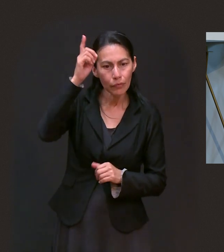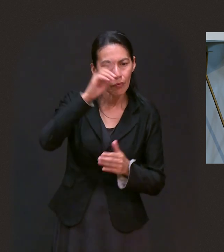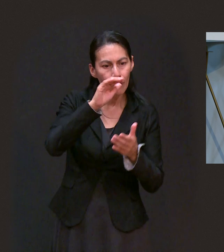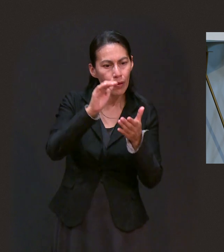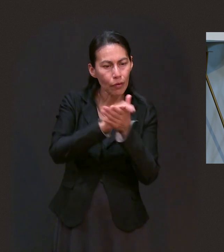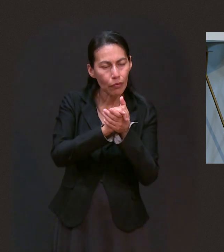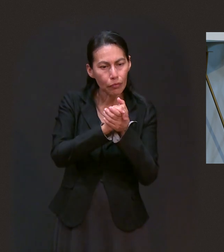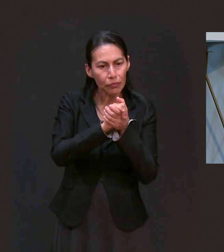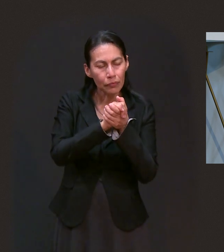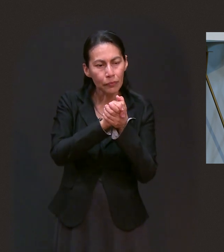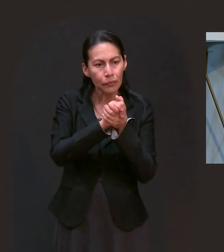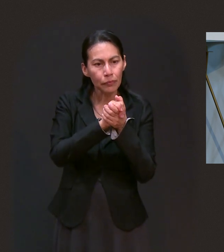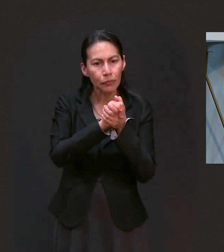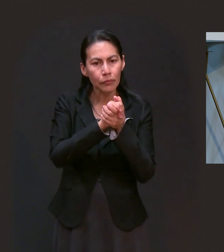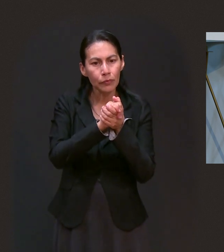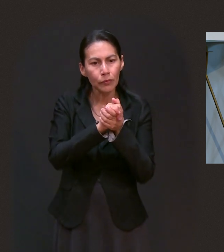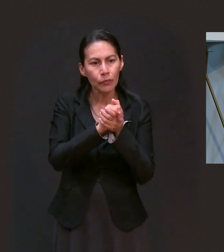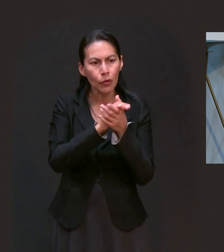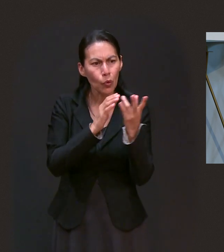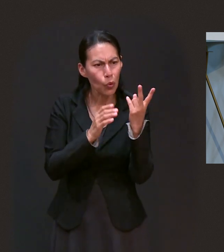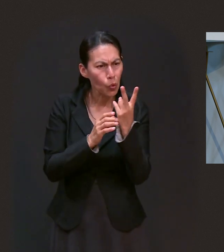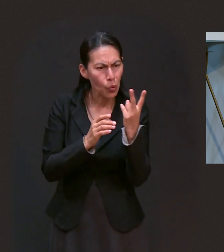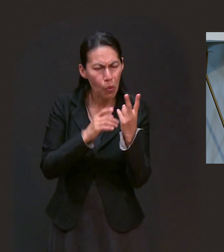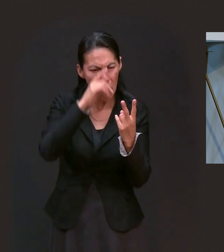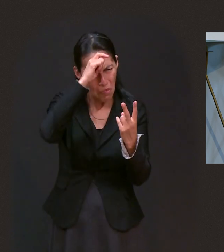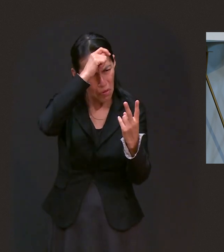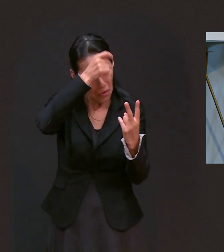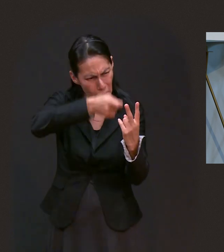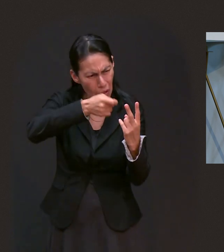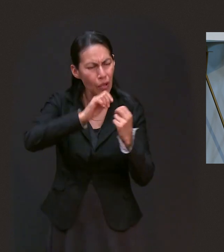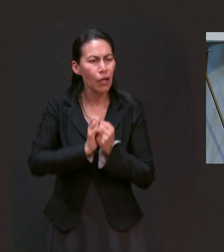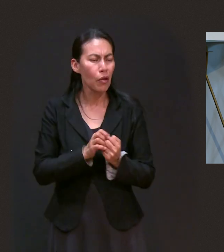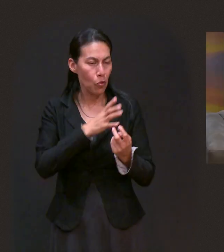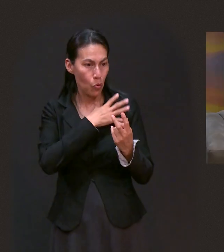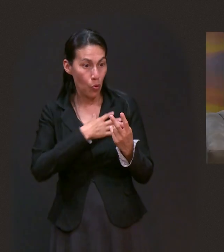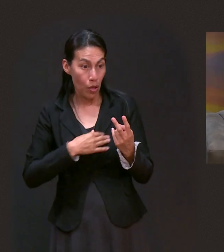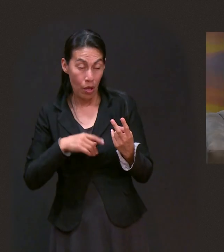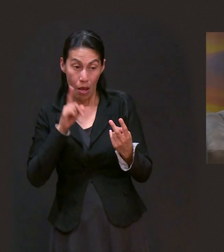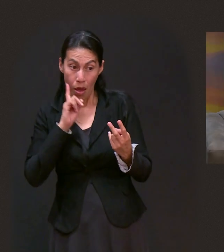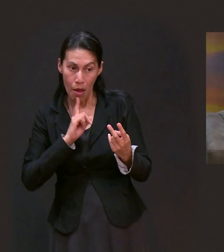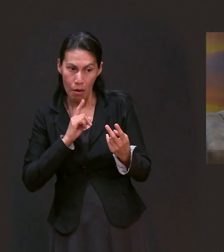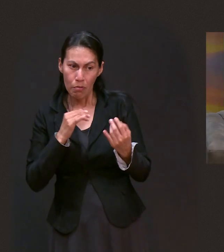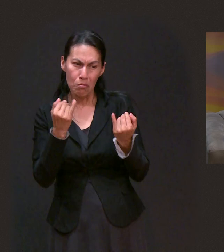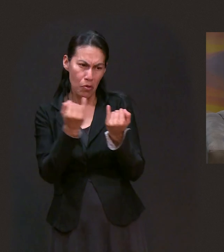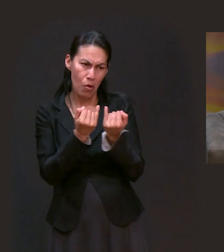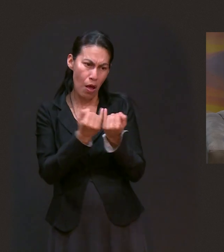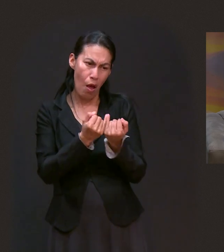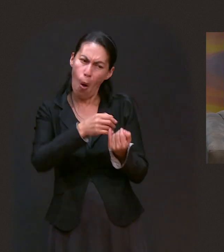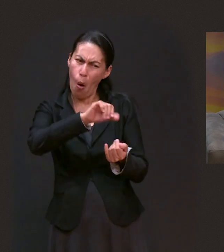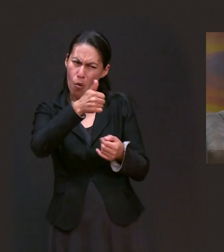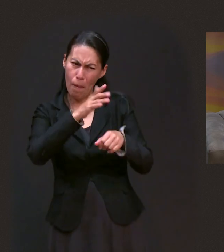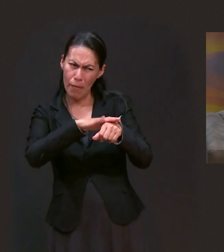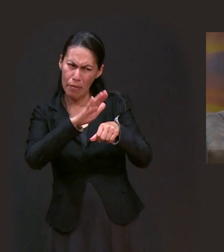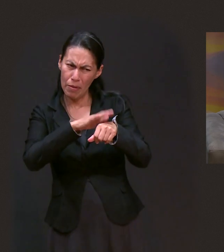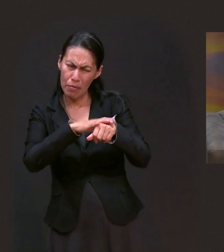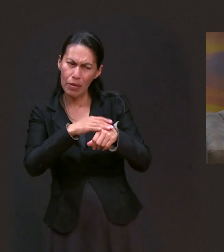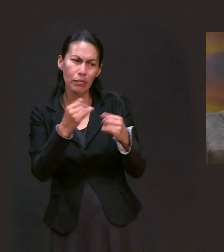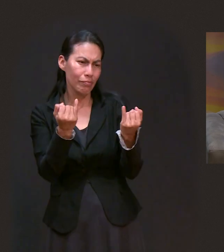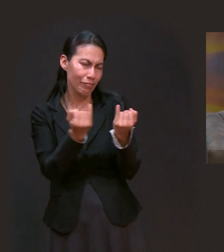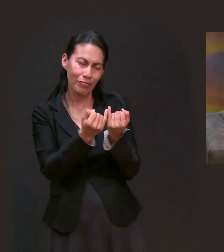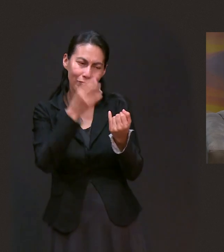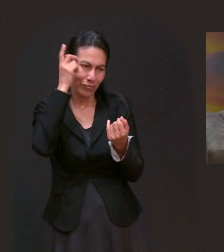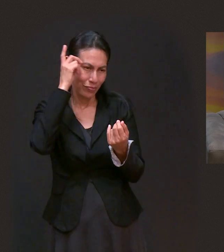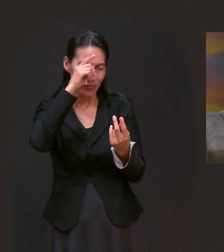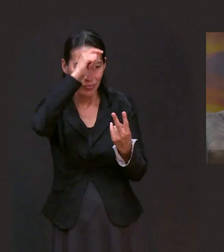matrimonio y dios pueda unirlos en amor entrañable con su vida y si dios quiere más verdad hijos que